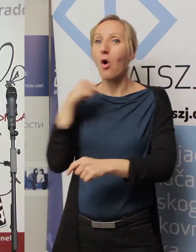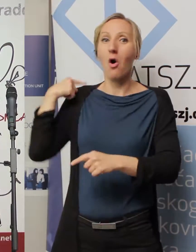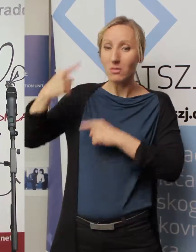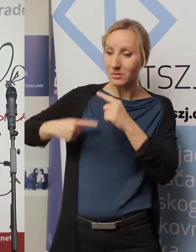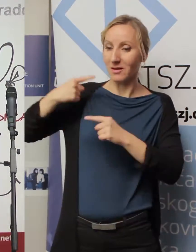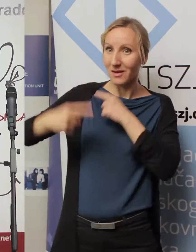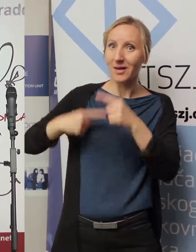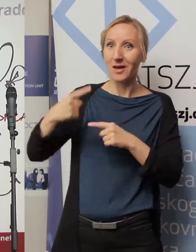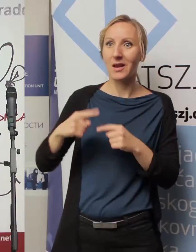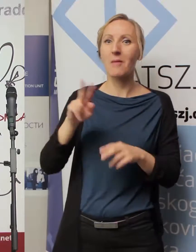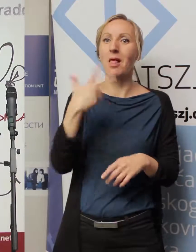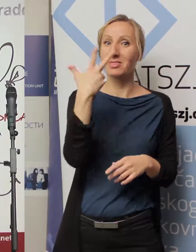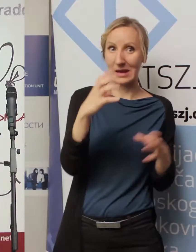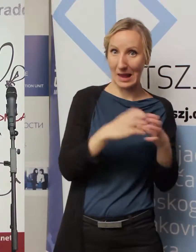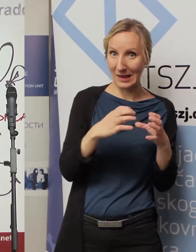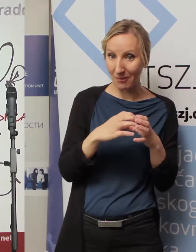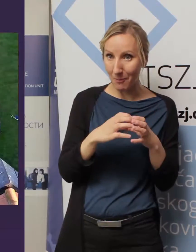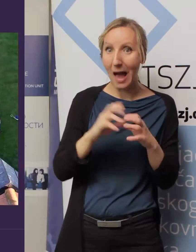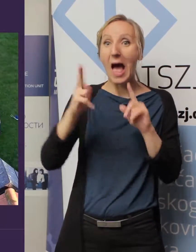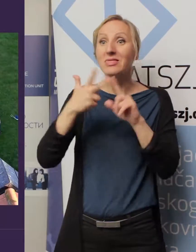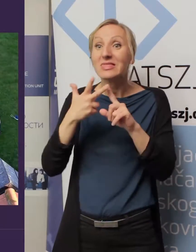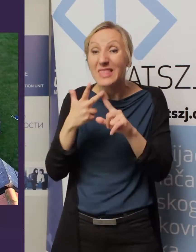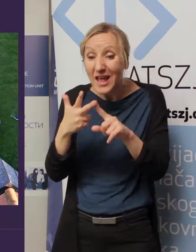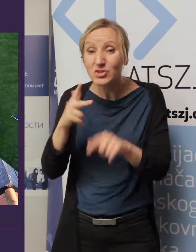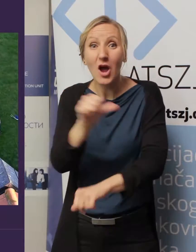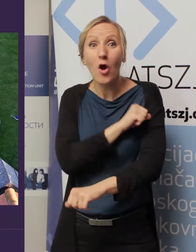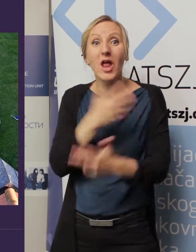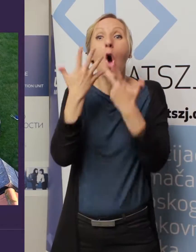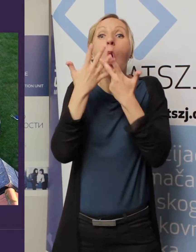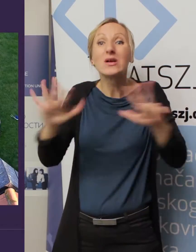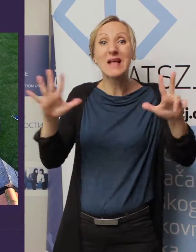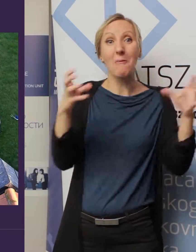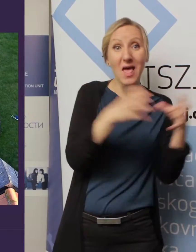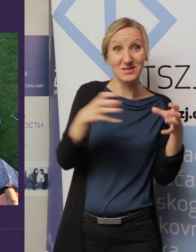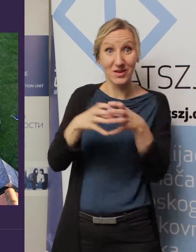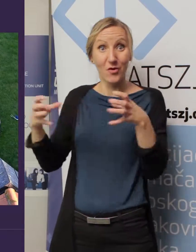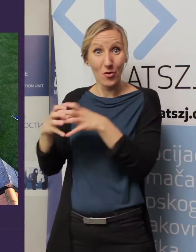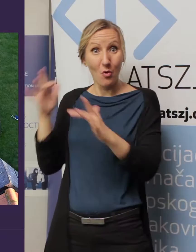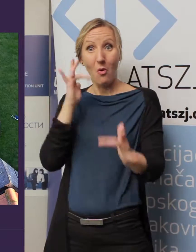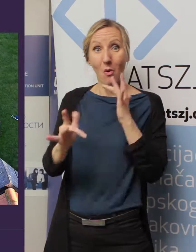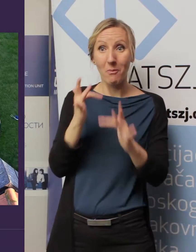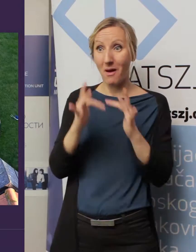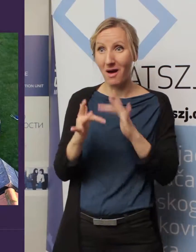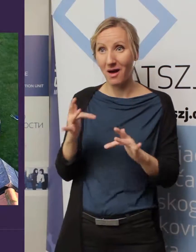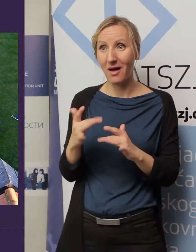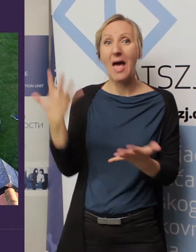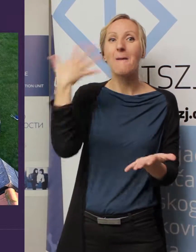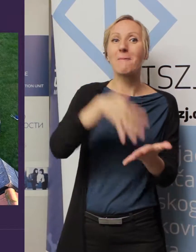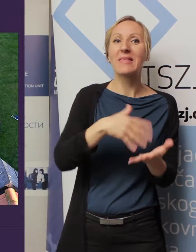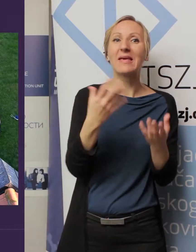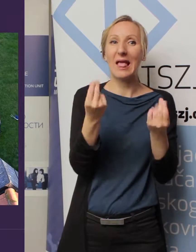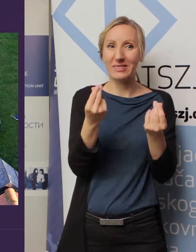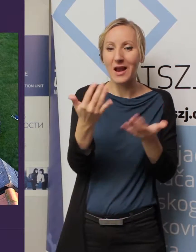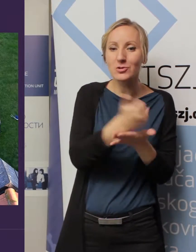3 godine za redom i prve godine imali 3 ekipe, dok smo poslednji imali 18 i od 5.000 dinara